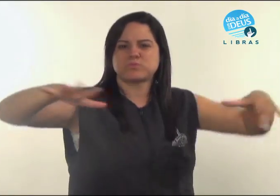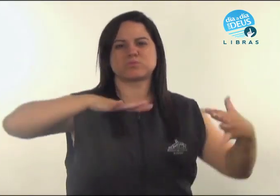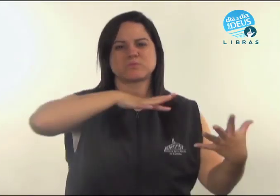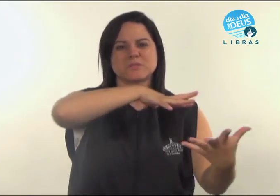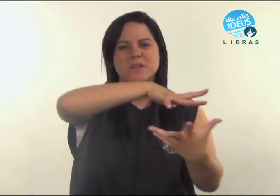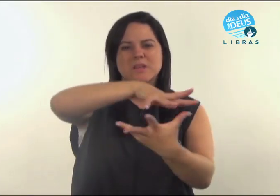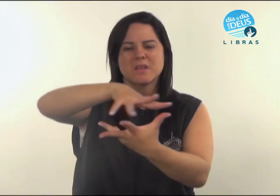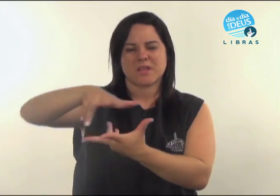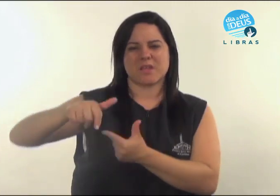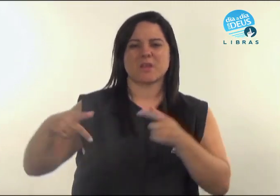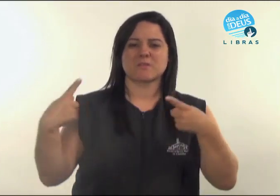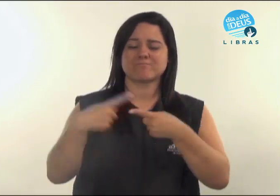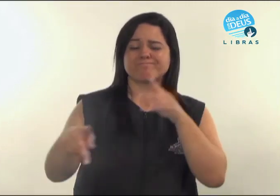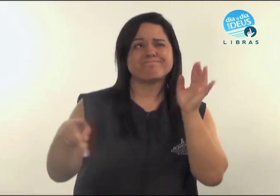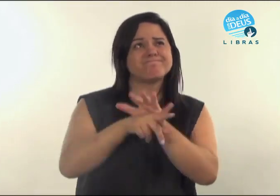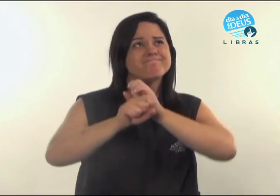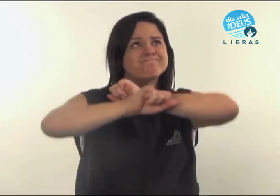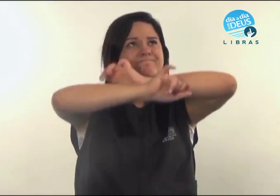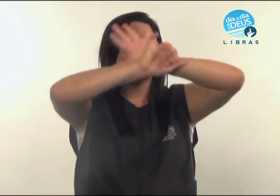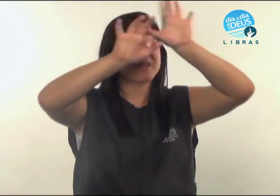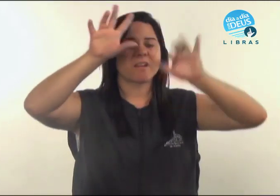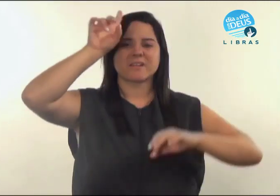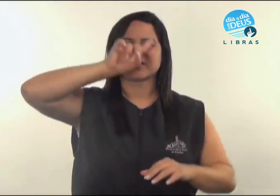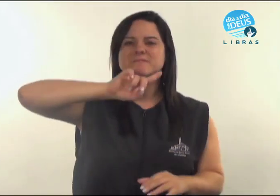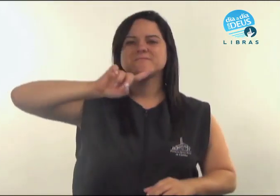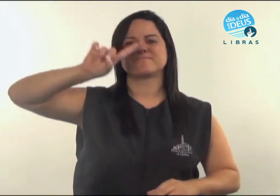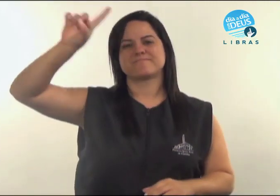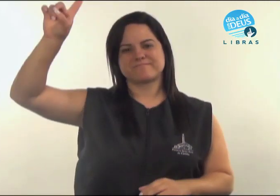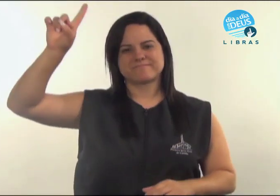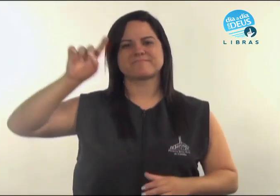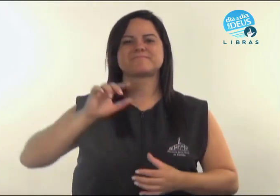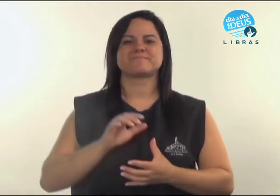espalha, melhor dizendo, pela terra, como fruto da sua glória.